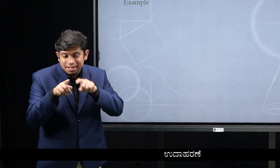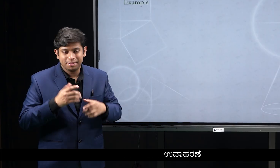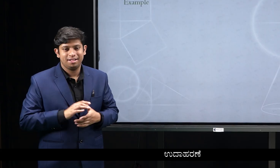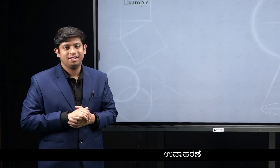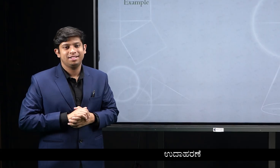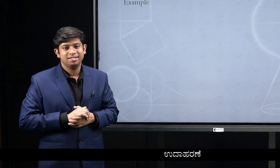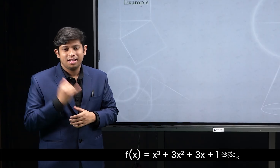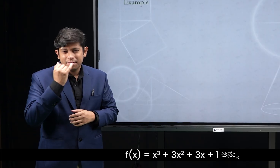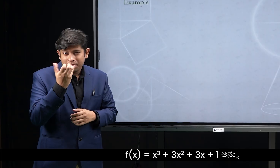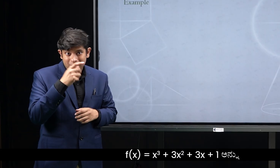ಉದಾಹರಣೆ: